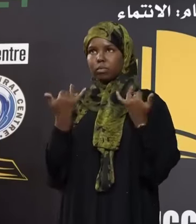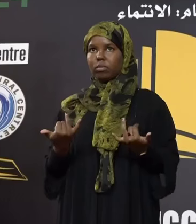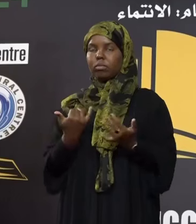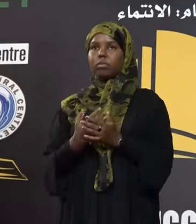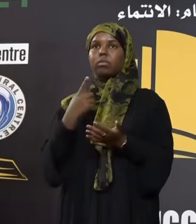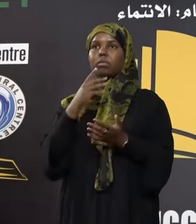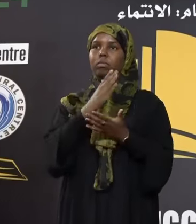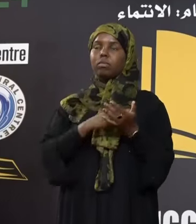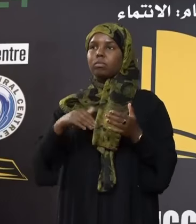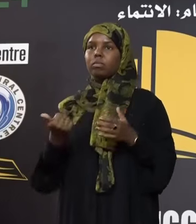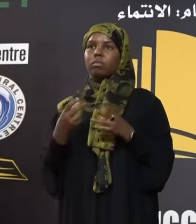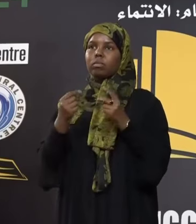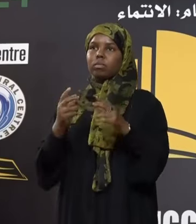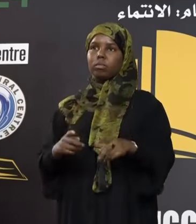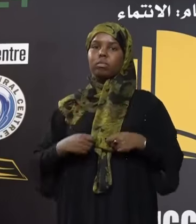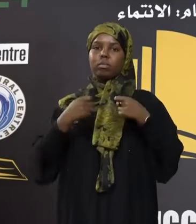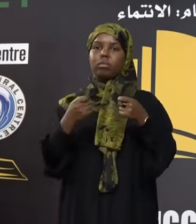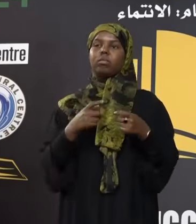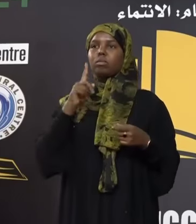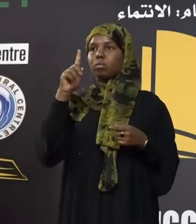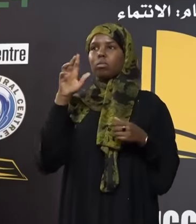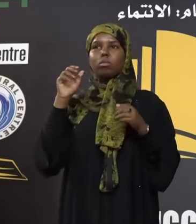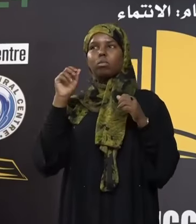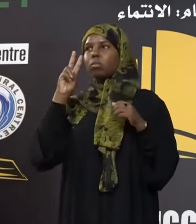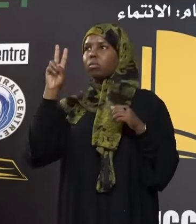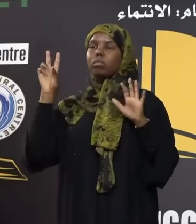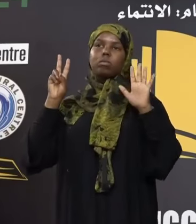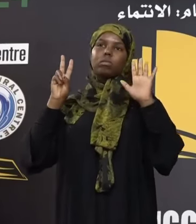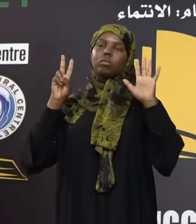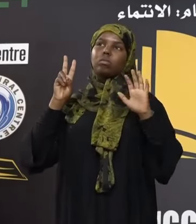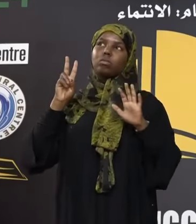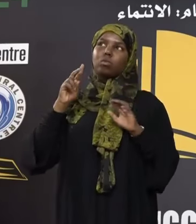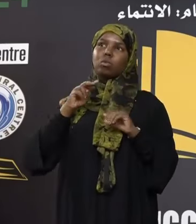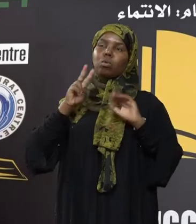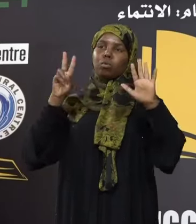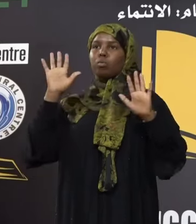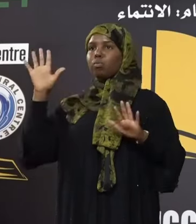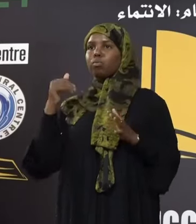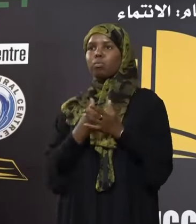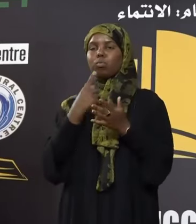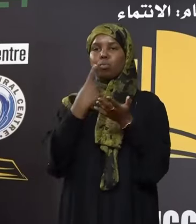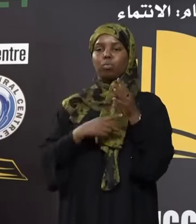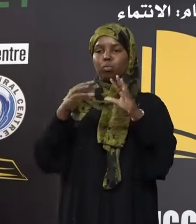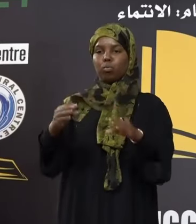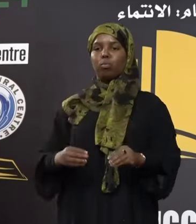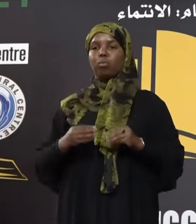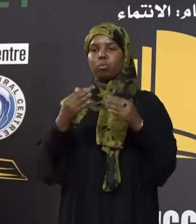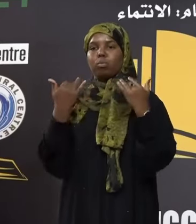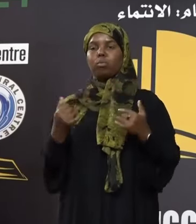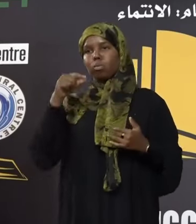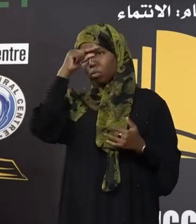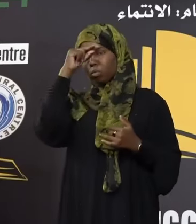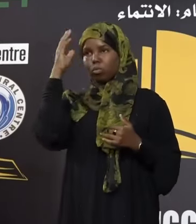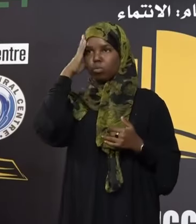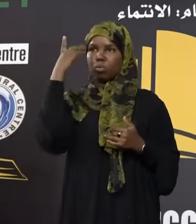حين ترين هذا إنترناشنال كاب بقولك بشان يتدواتن بقولك بس عشان يشان واحد بحيمة كدولة دارير سومالي